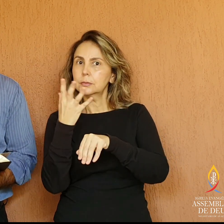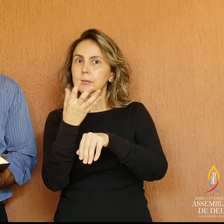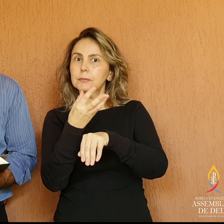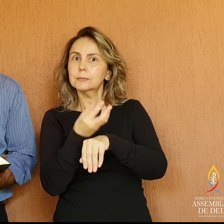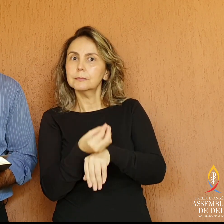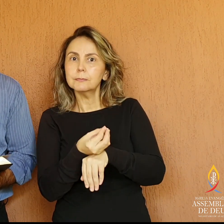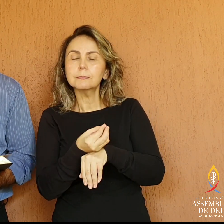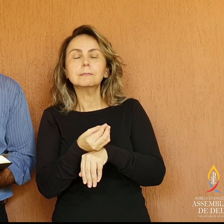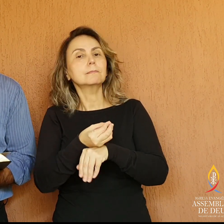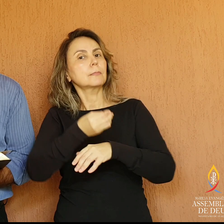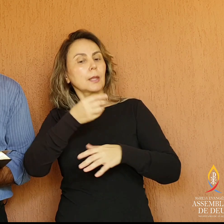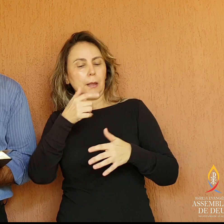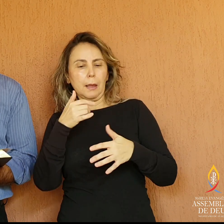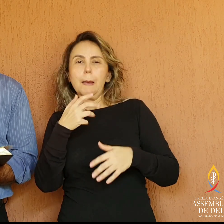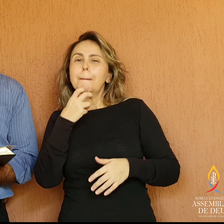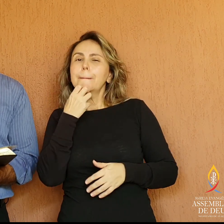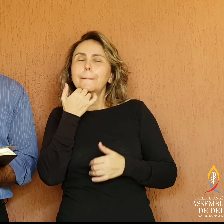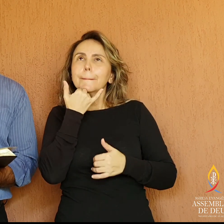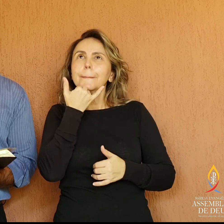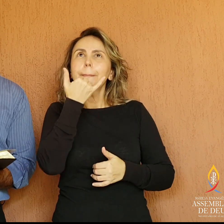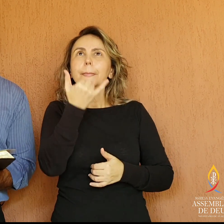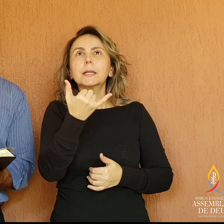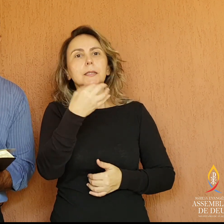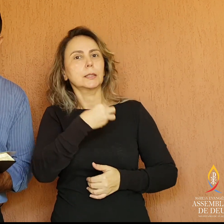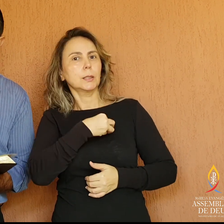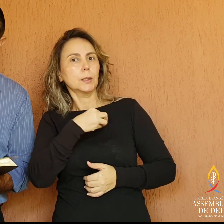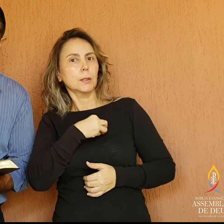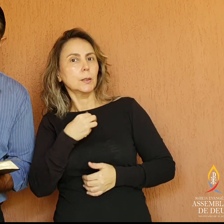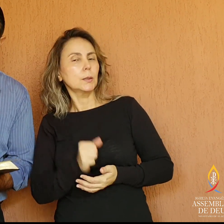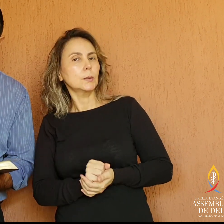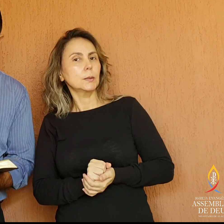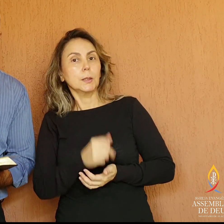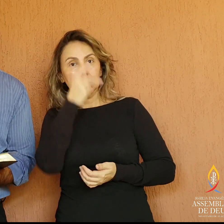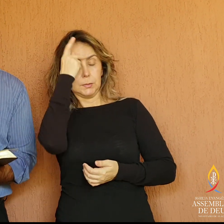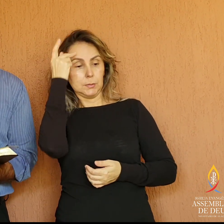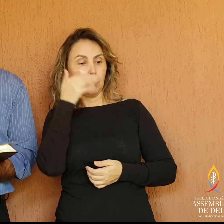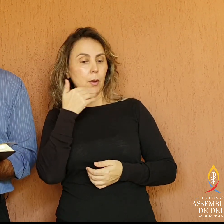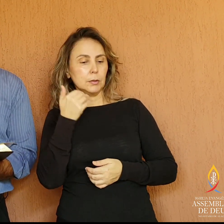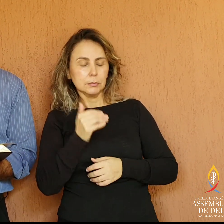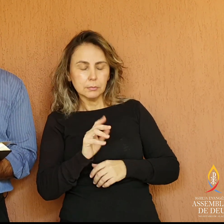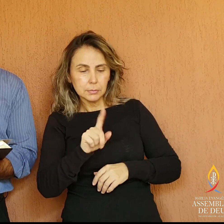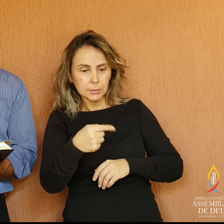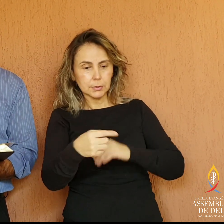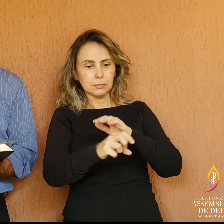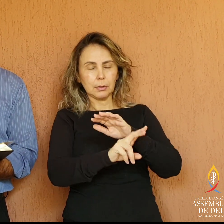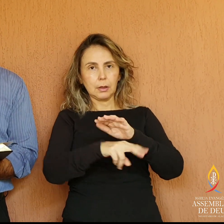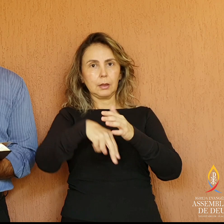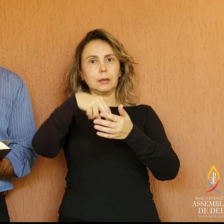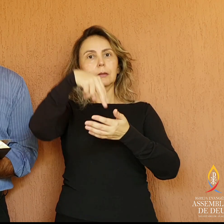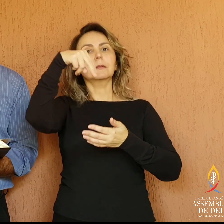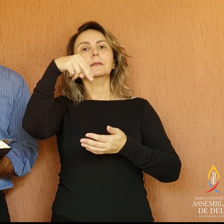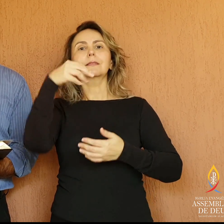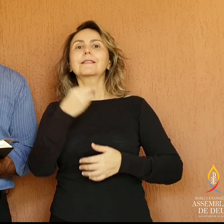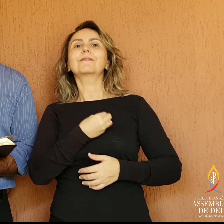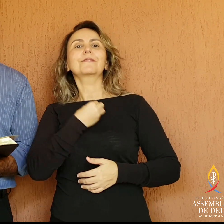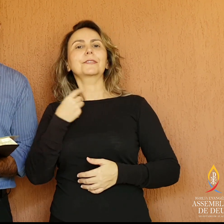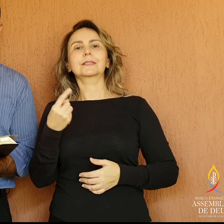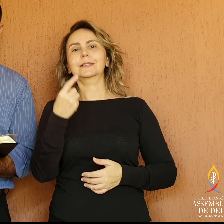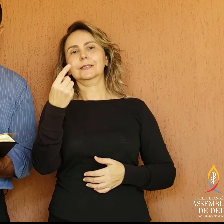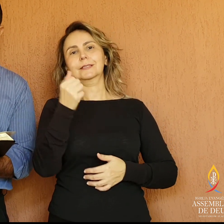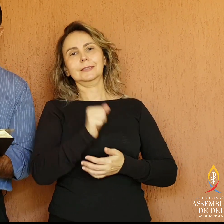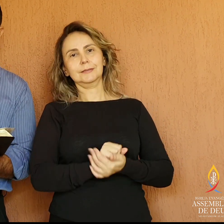remissão de pecados, ressurreição de mortos e vida eterna.